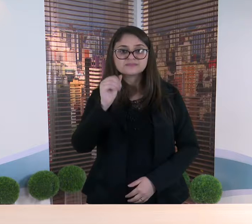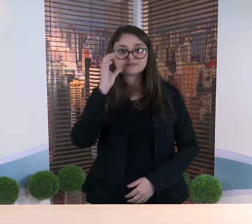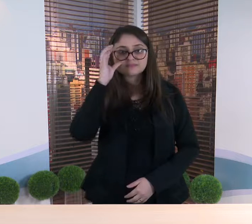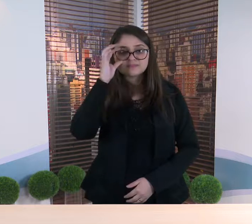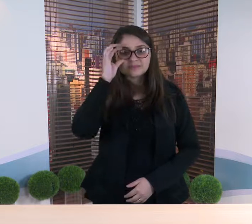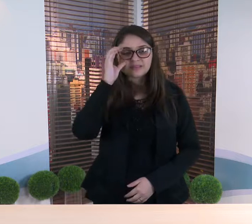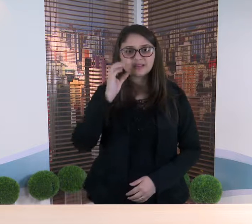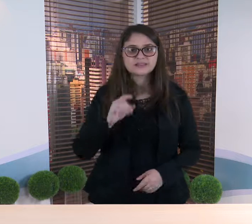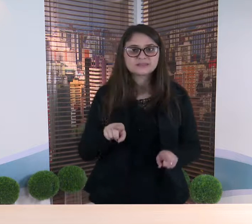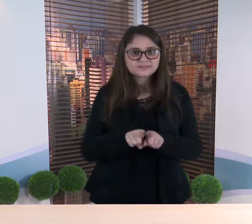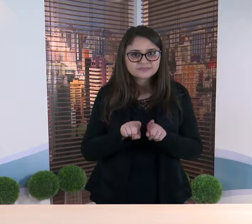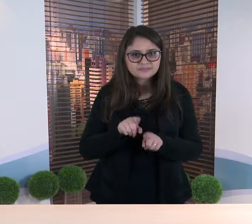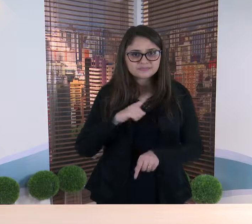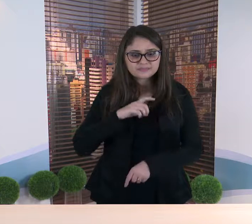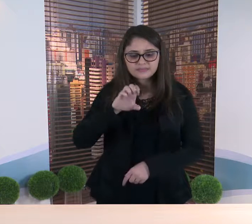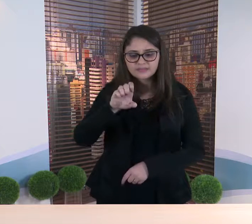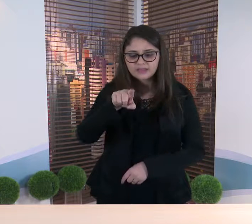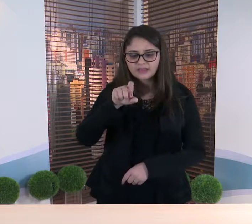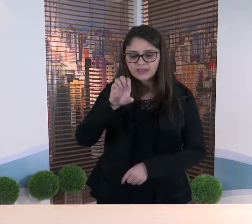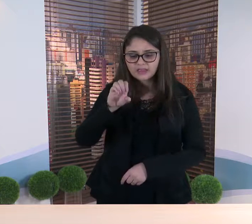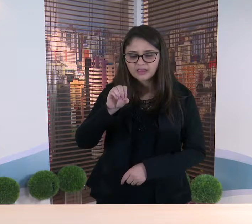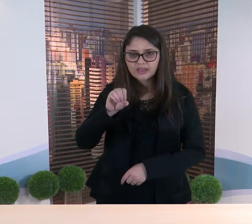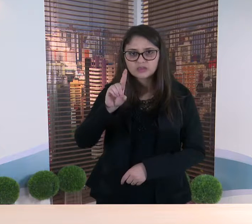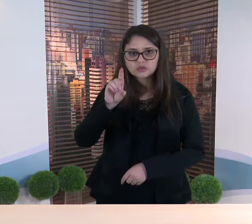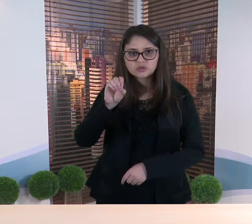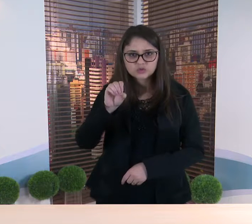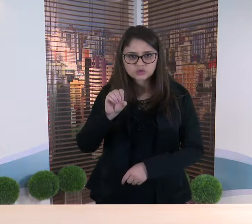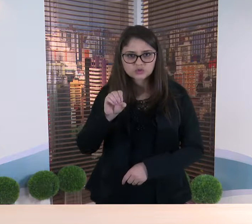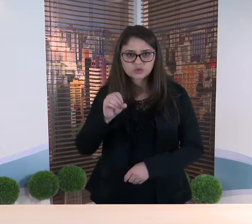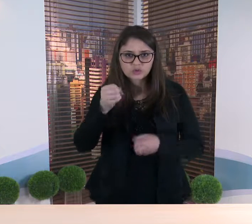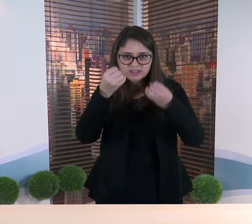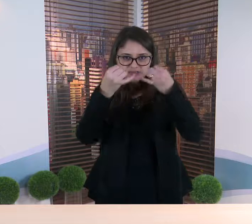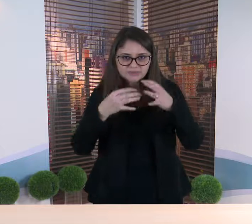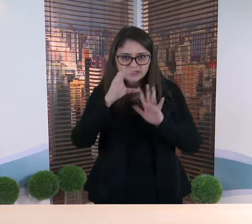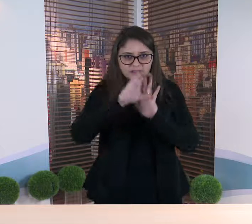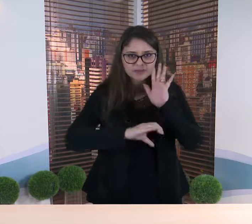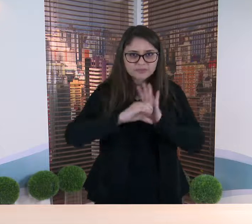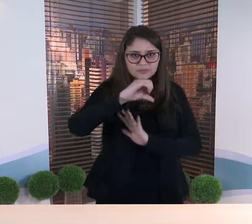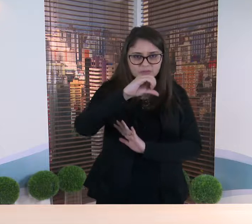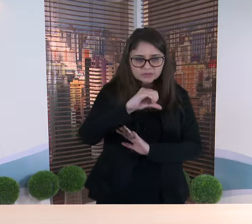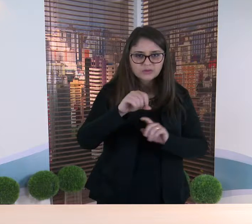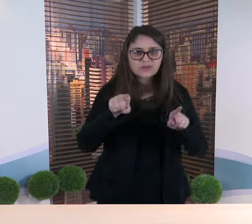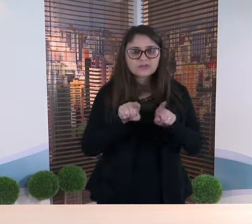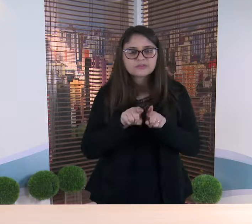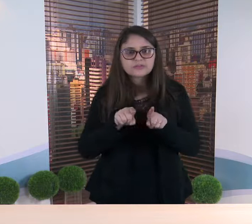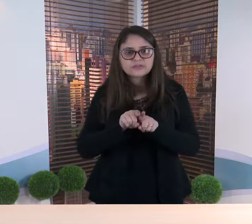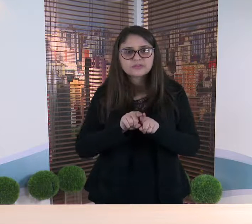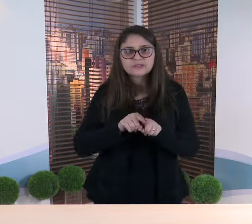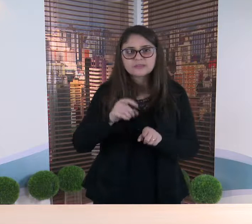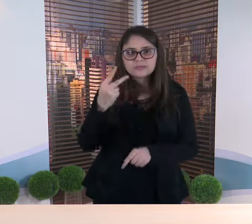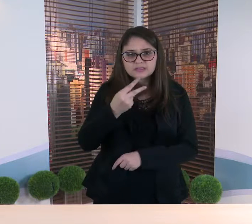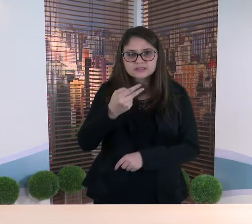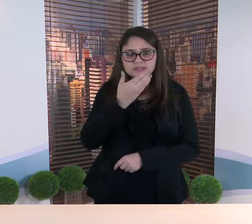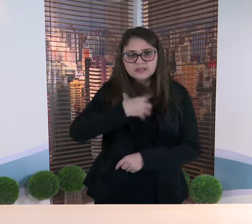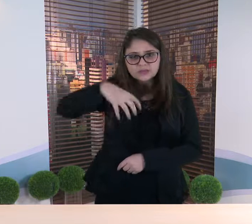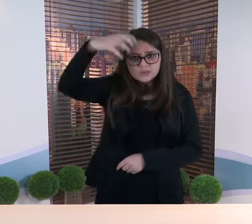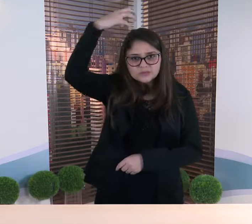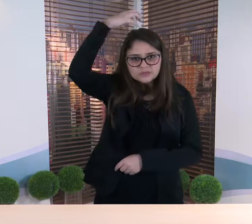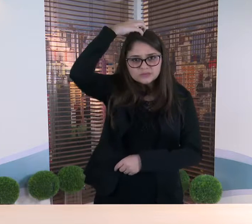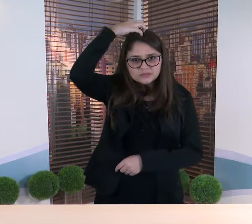versos 9 a 10, para descrever as pragas do Egito. E em 2 Reis, capítulo 20, verso 7, para a